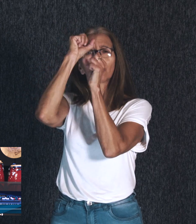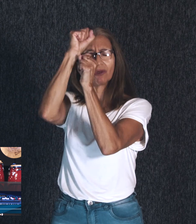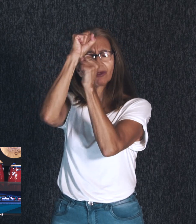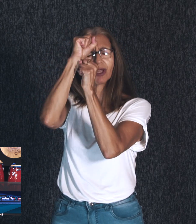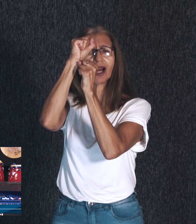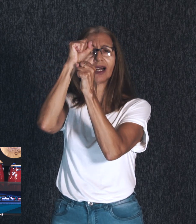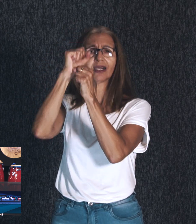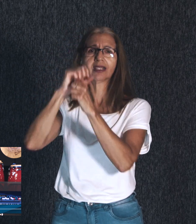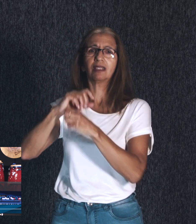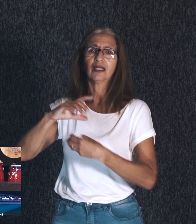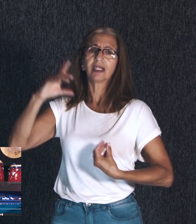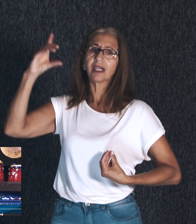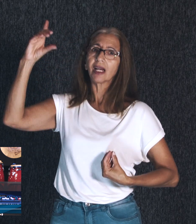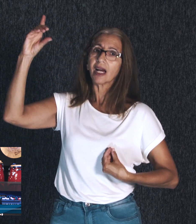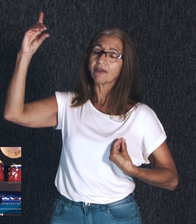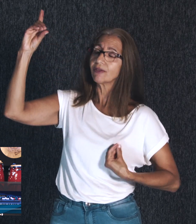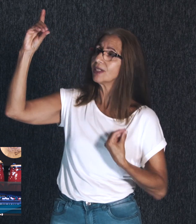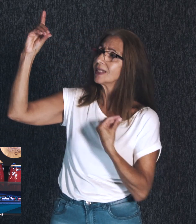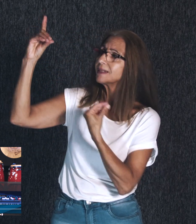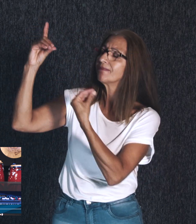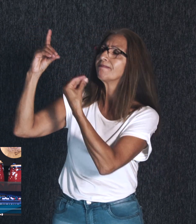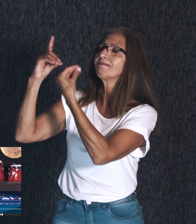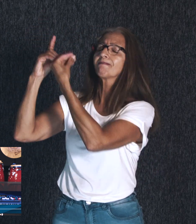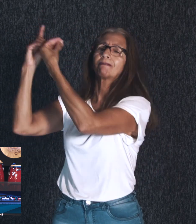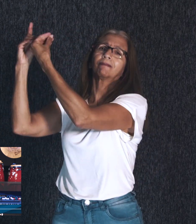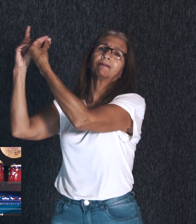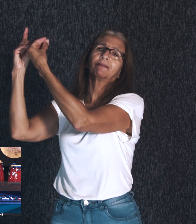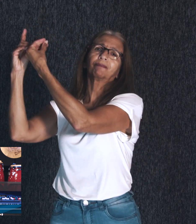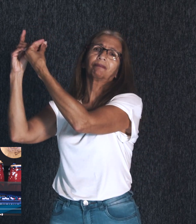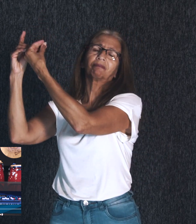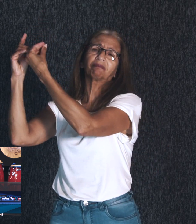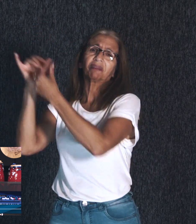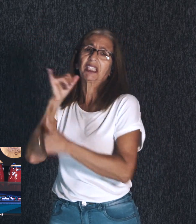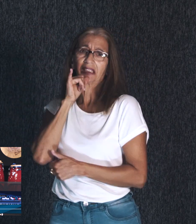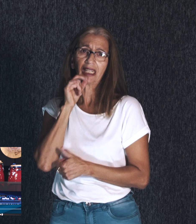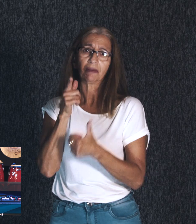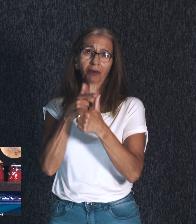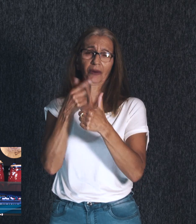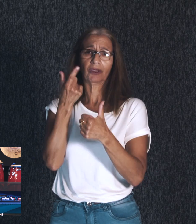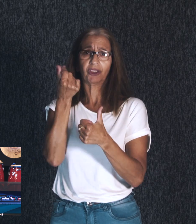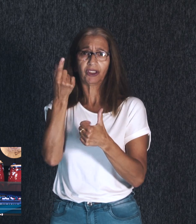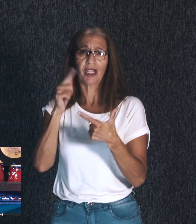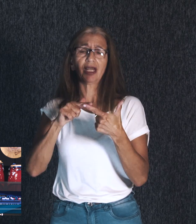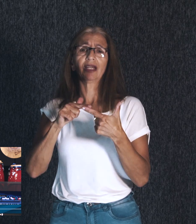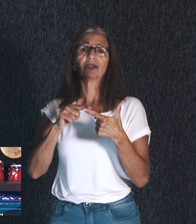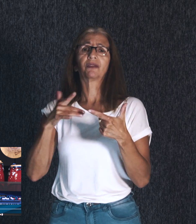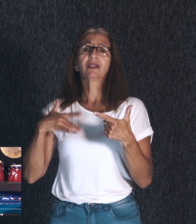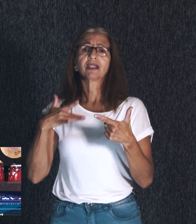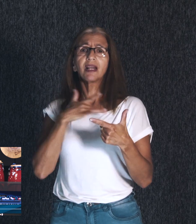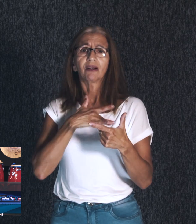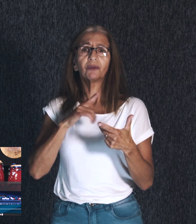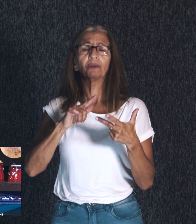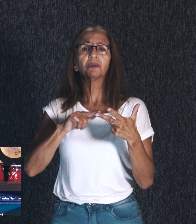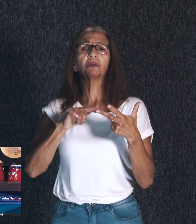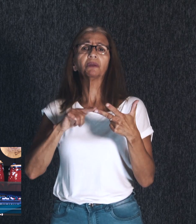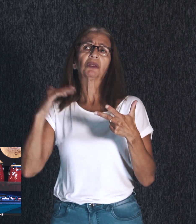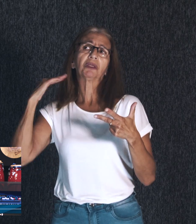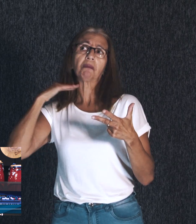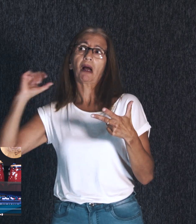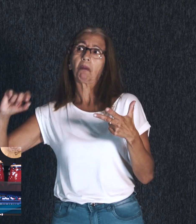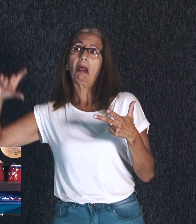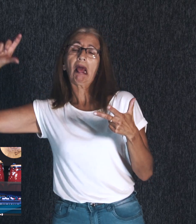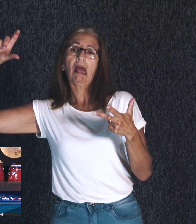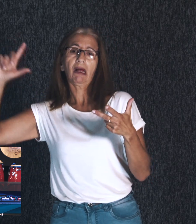vida nas mãos de Deus, porque o dinheiro, a saúde, a conta bancária, a força do